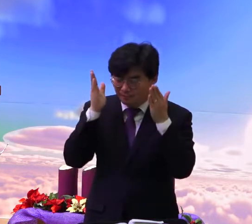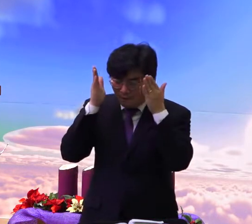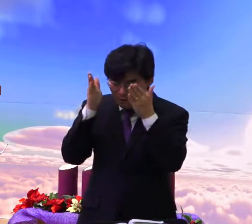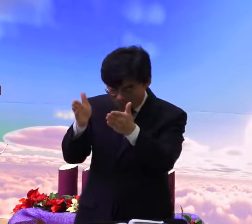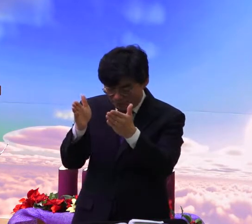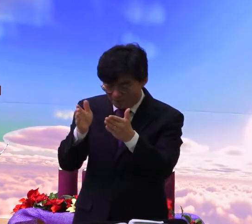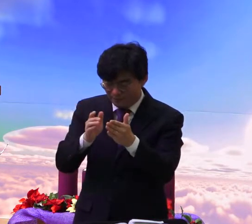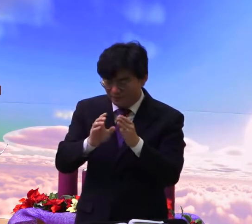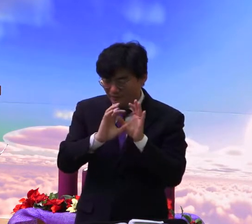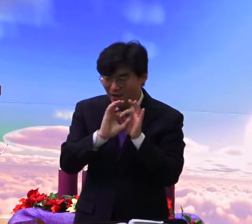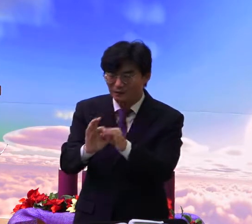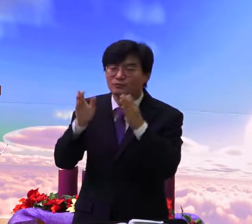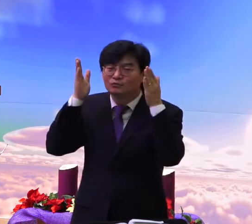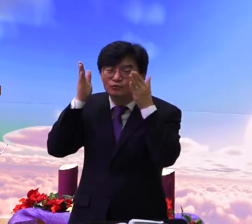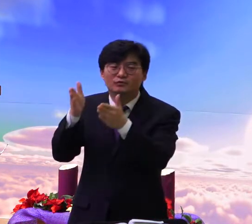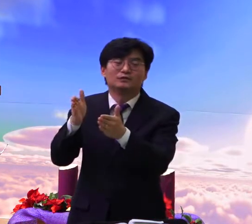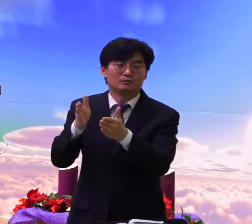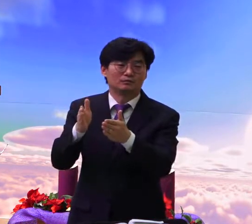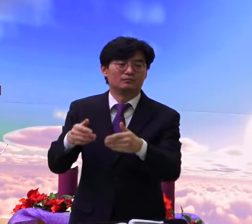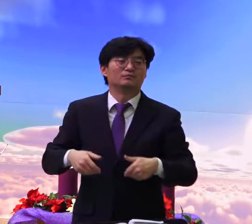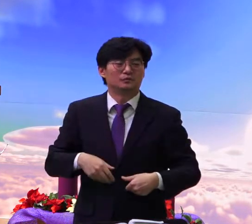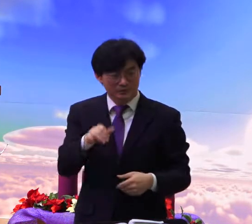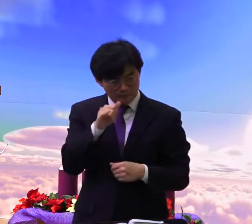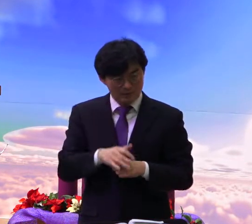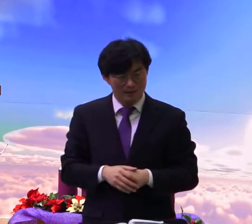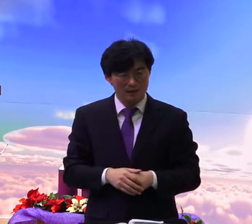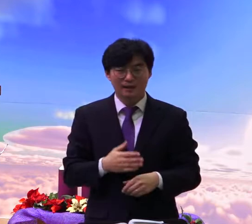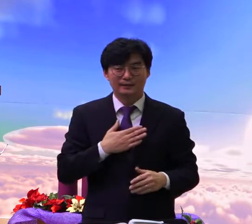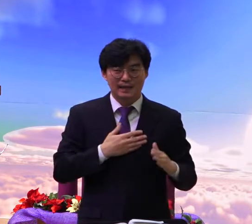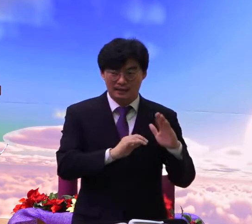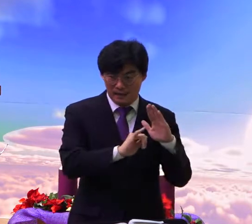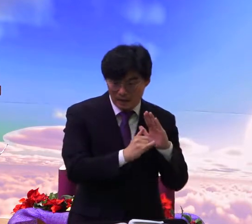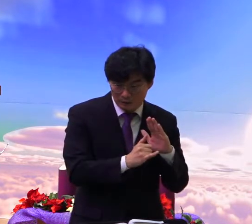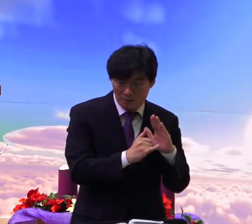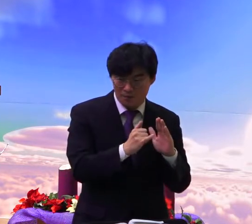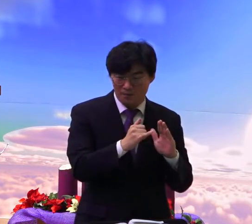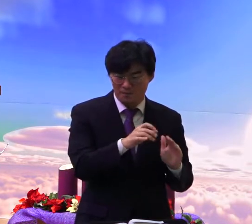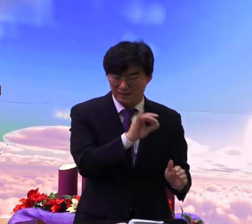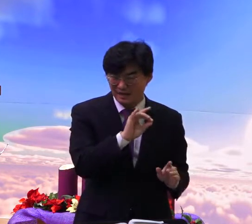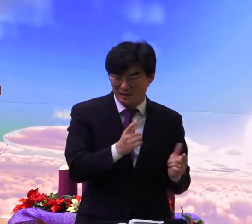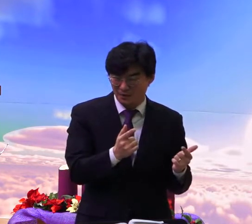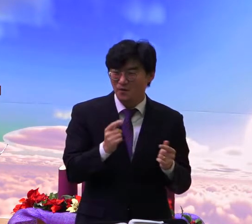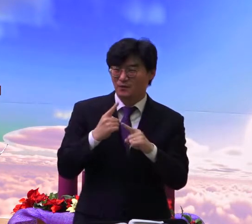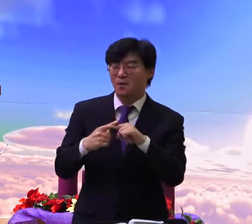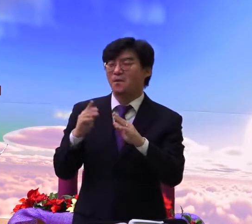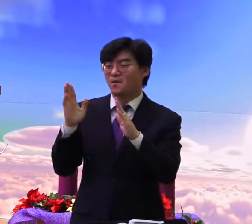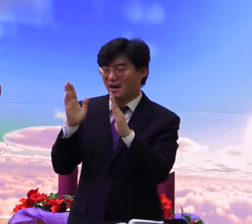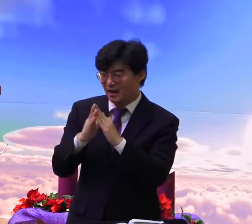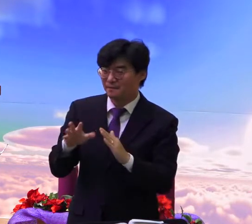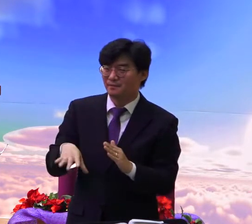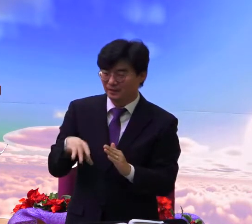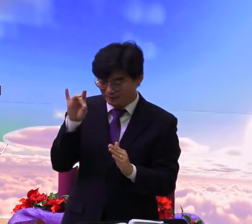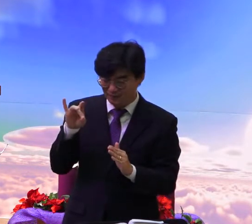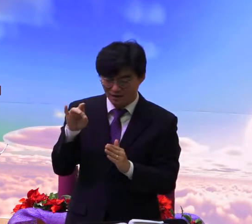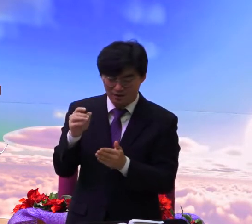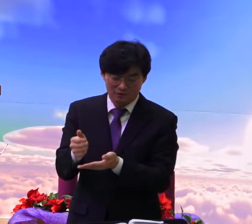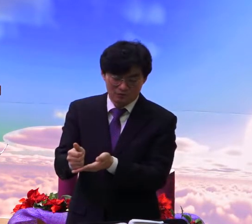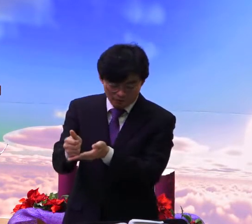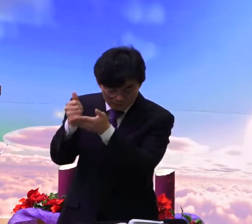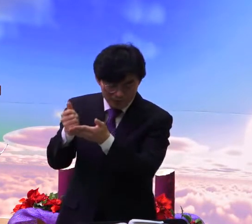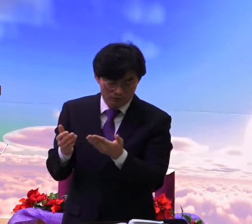같습니다. 나도 내 가족을 먼저 챙기고 싶지만 그러나 교회를 먼저 생각하고 남들처럼